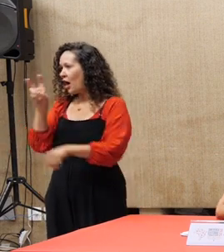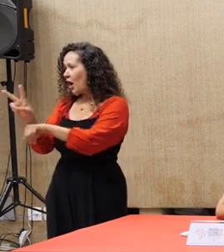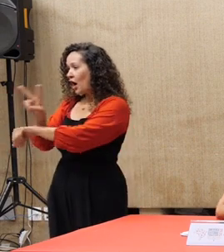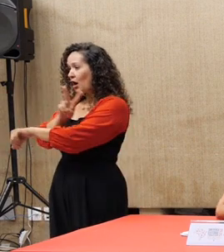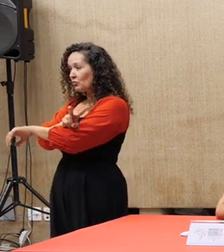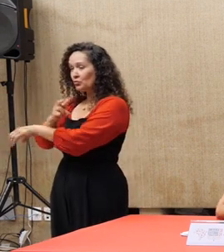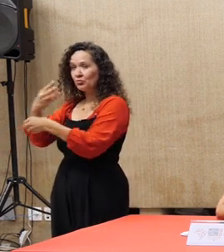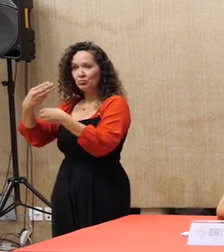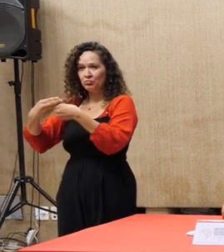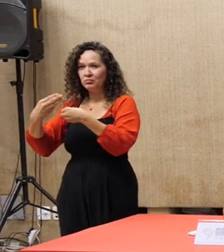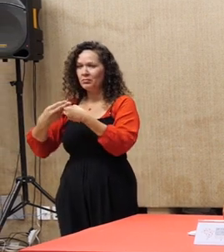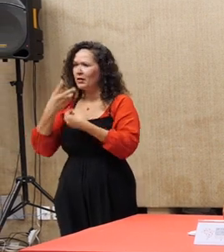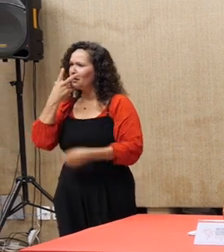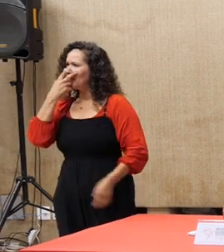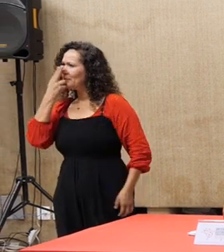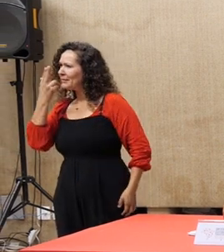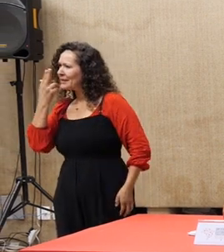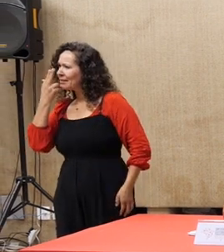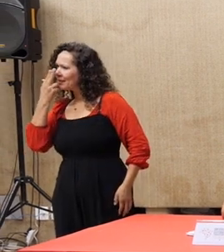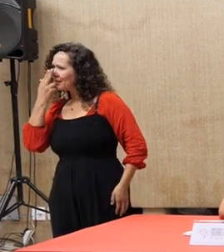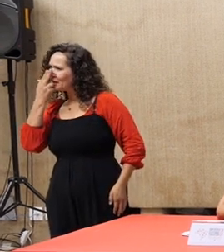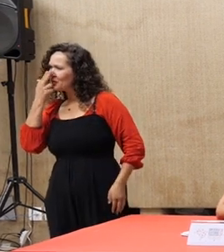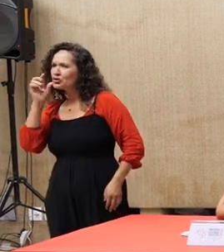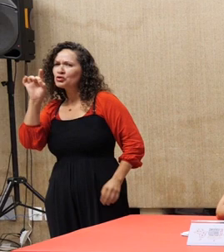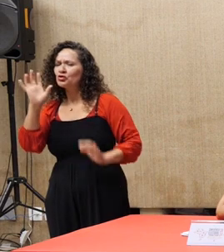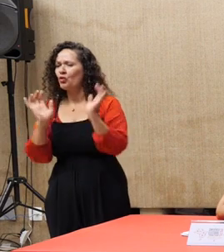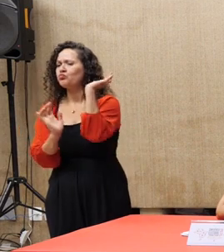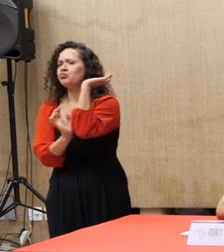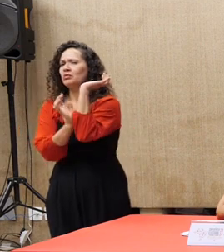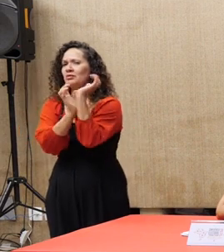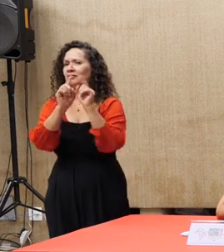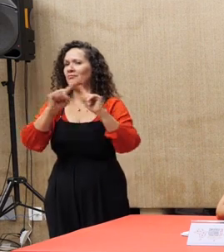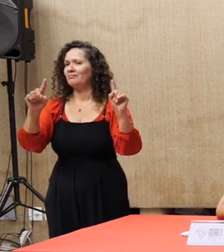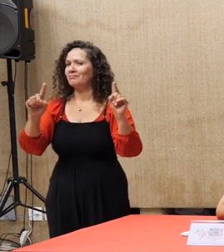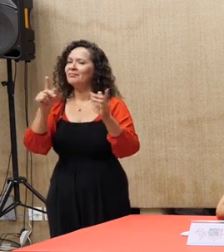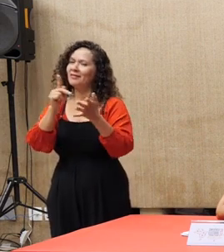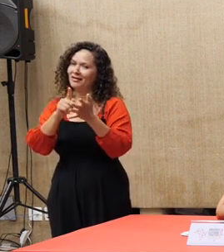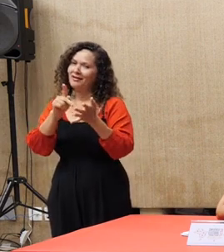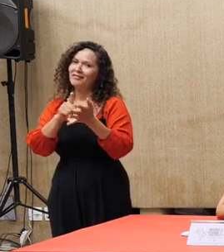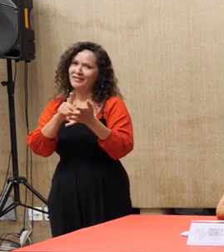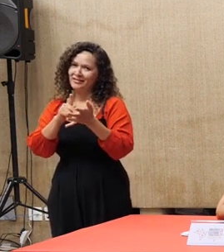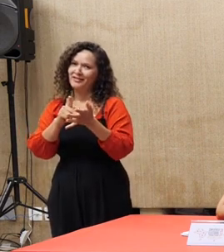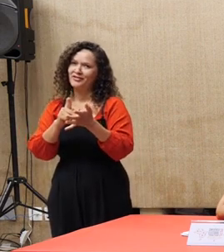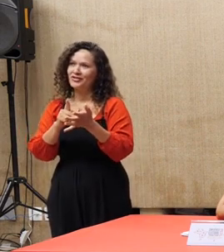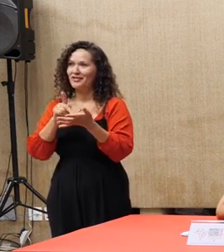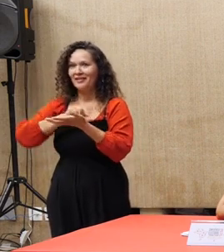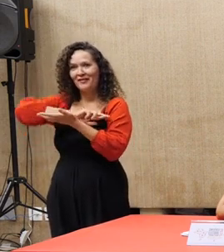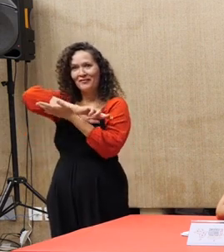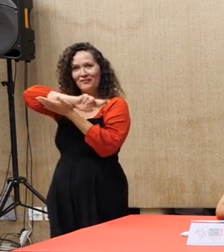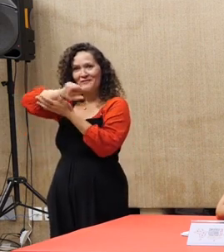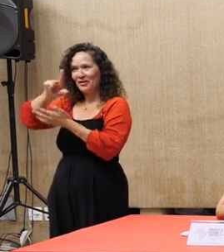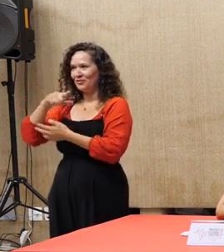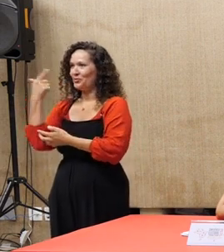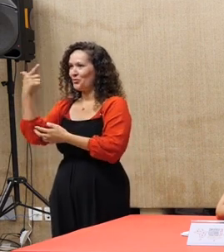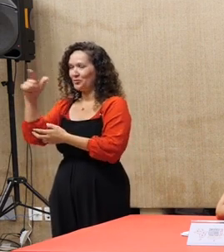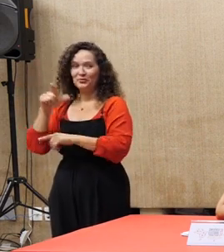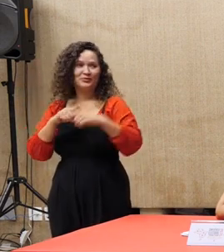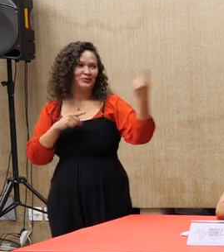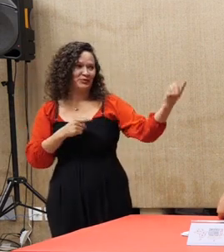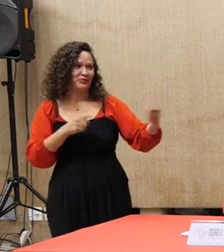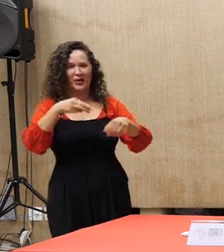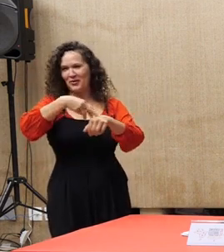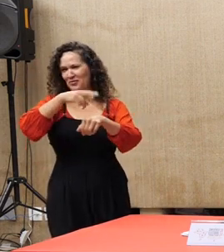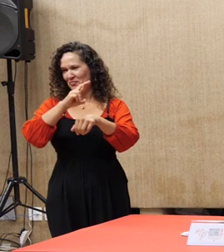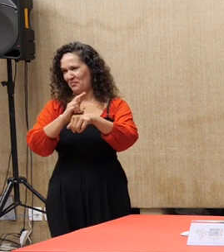guarda municipal como uma função meramente burocrática, quando, na verdade, essa... O nosso decano aqui, o nosso